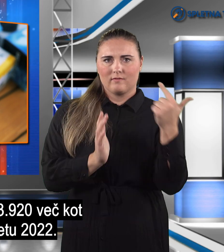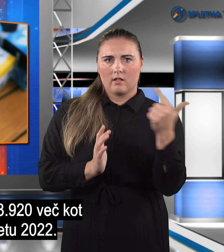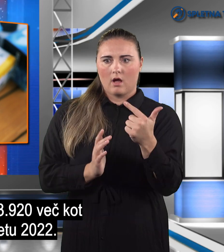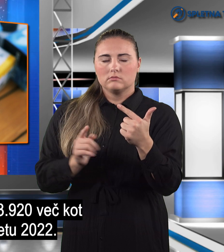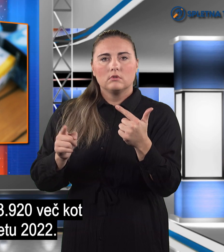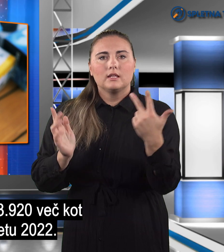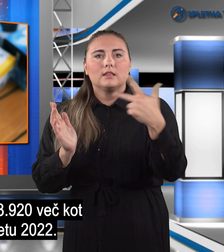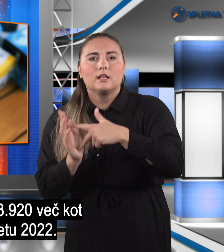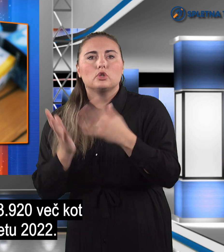2022.